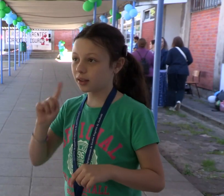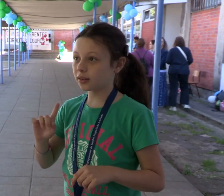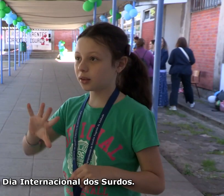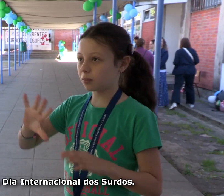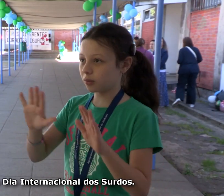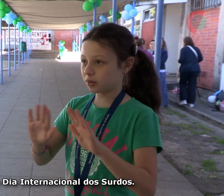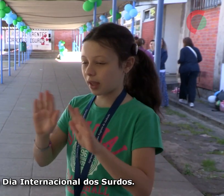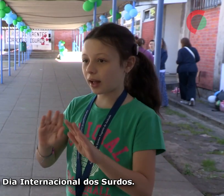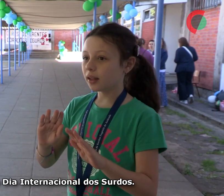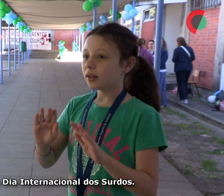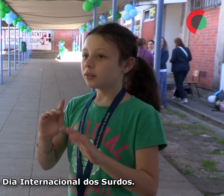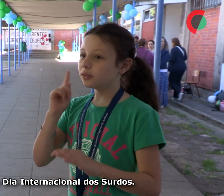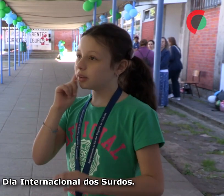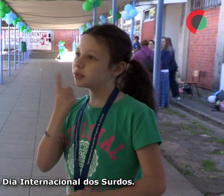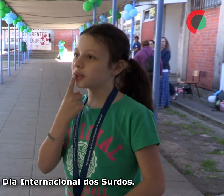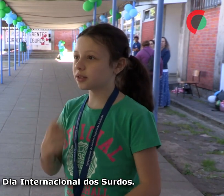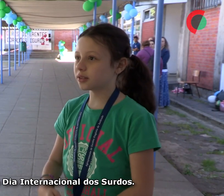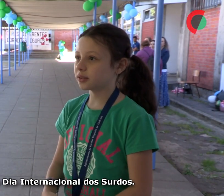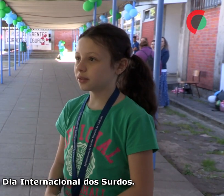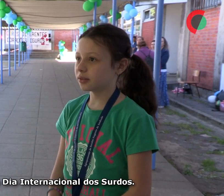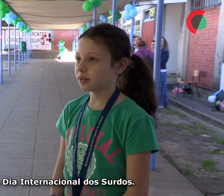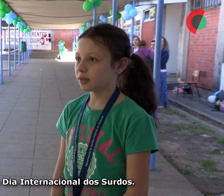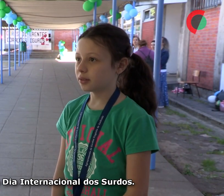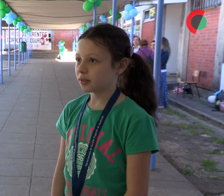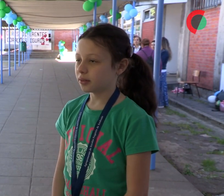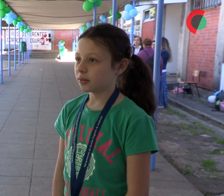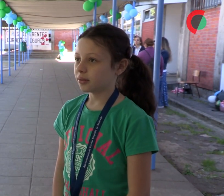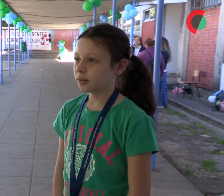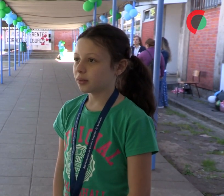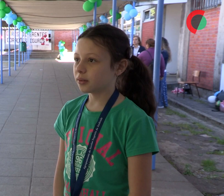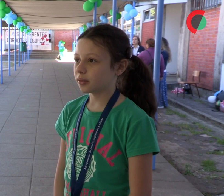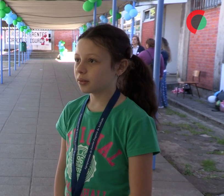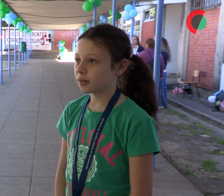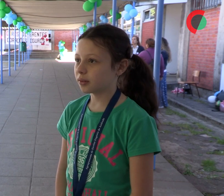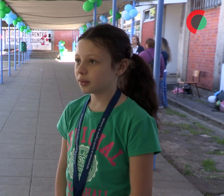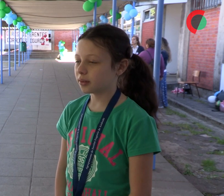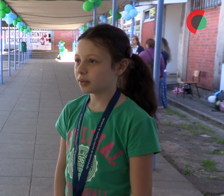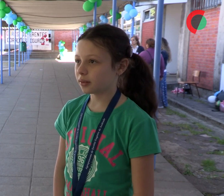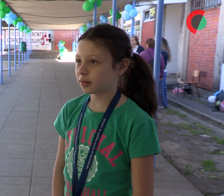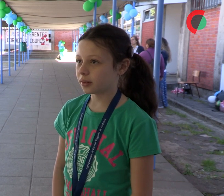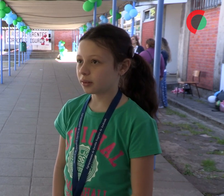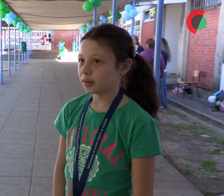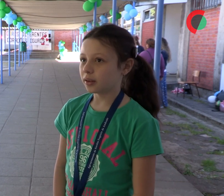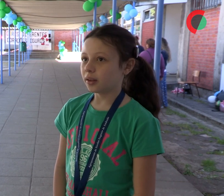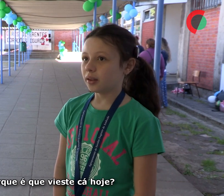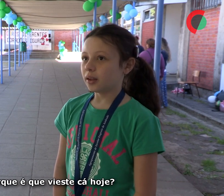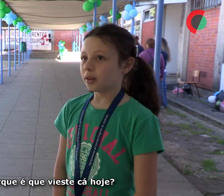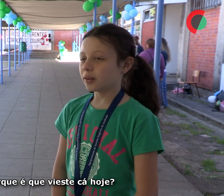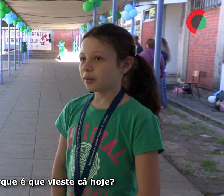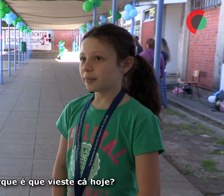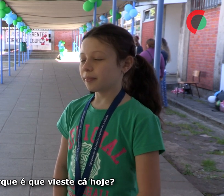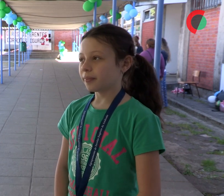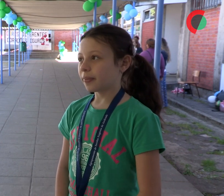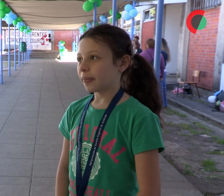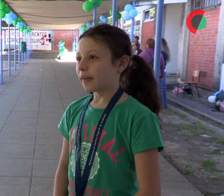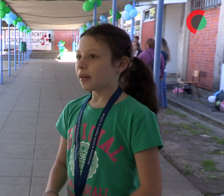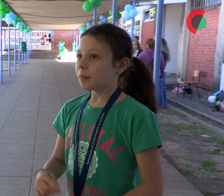Hoje é o dia de Vida Nacional de Surdos. O que é vieste